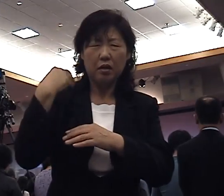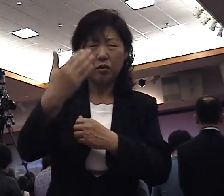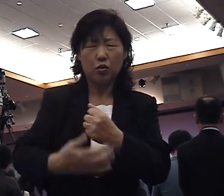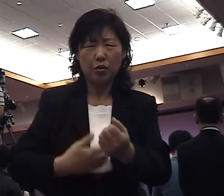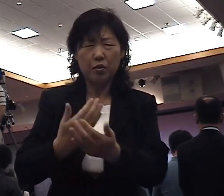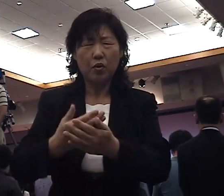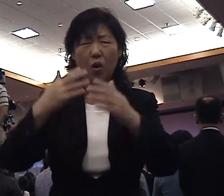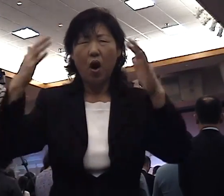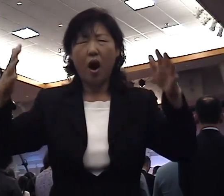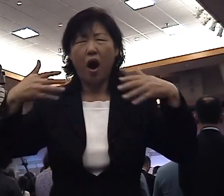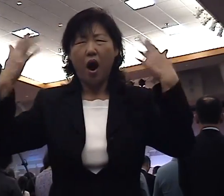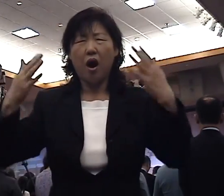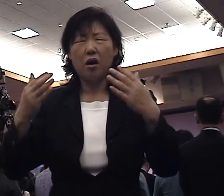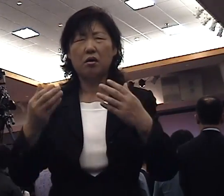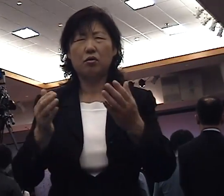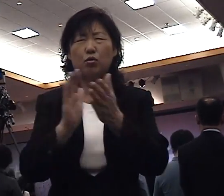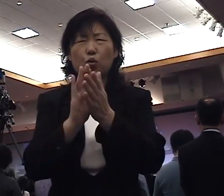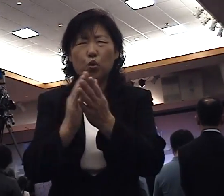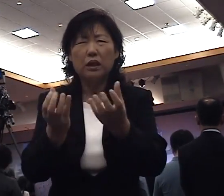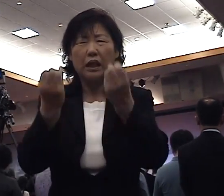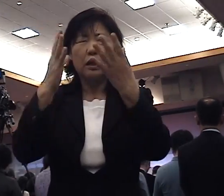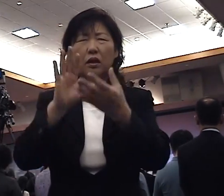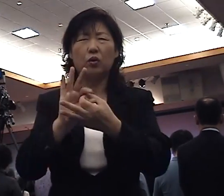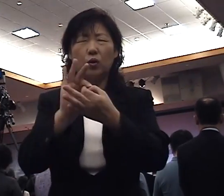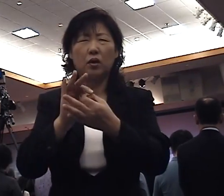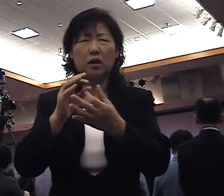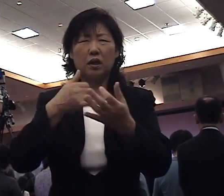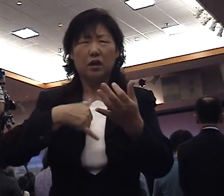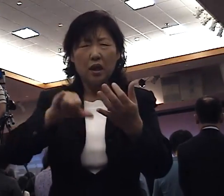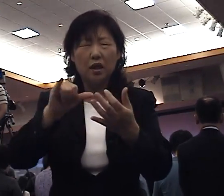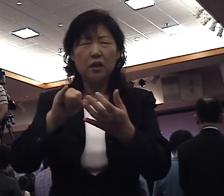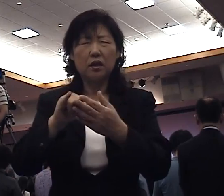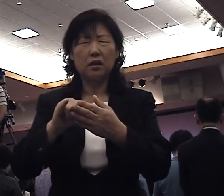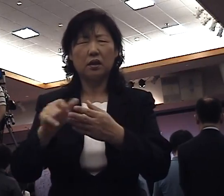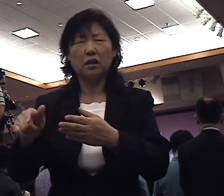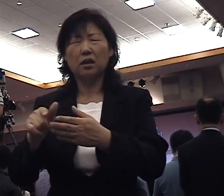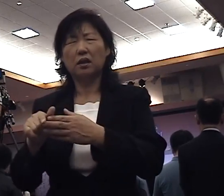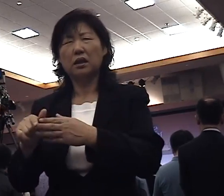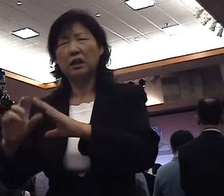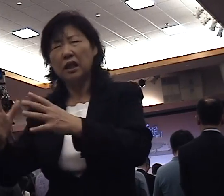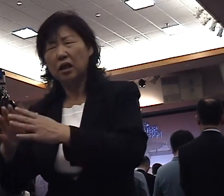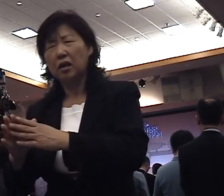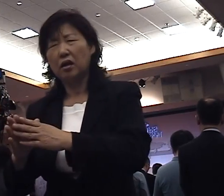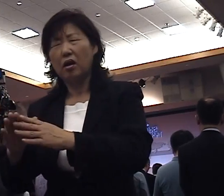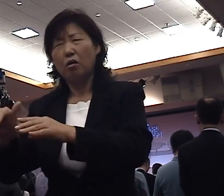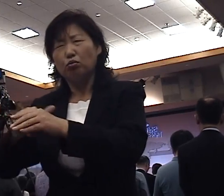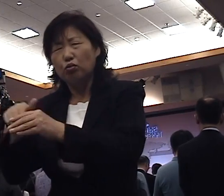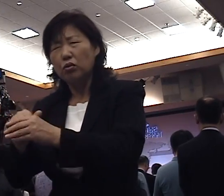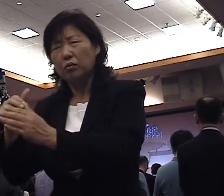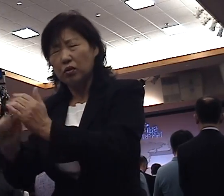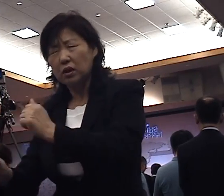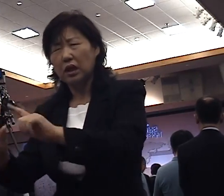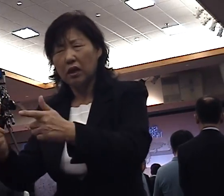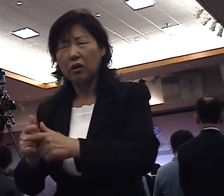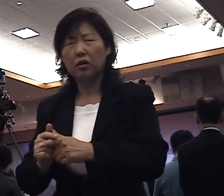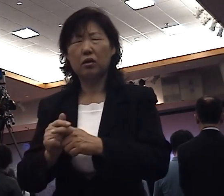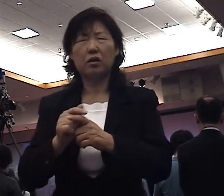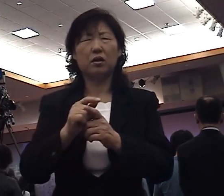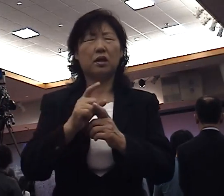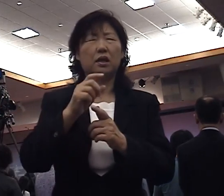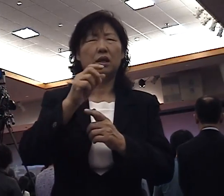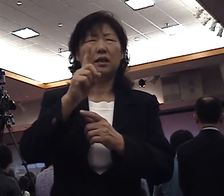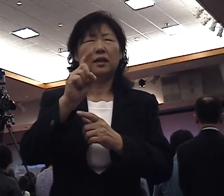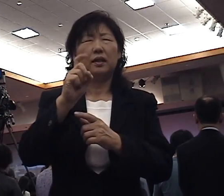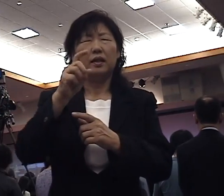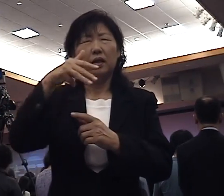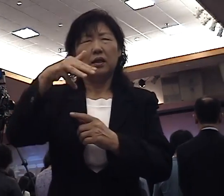가을 축제 사역을 통하여 저희 자녀들이 세상의 악한 문화에 물들지 않게 하시며 11차 의료 사역 축제를 준비하는